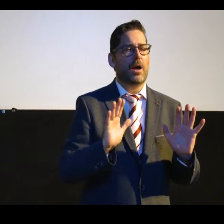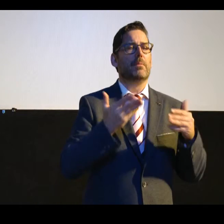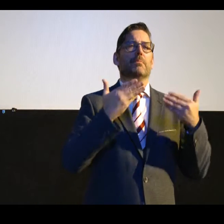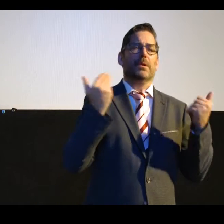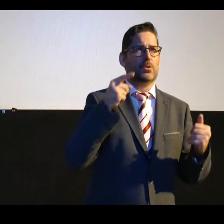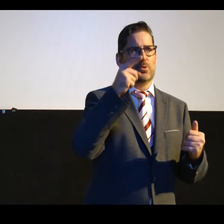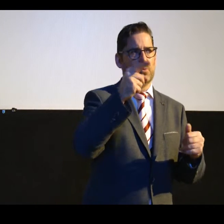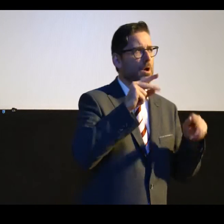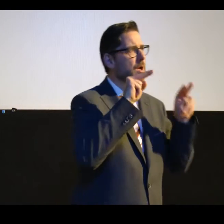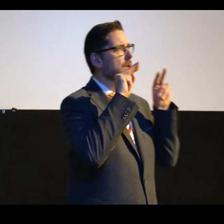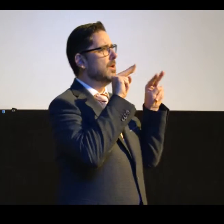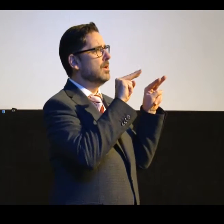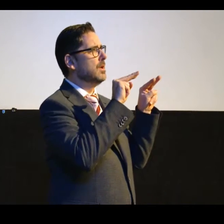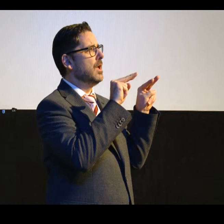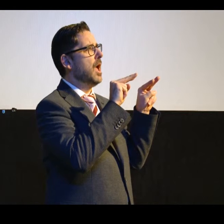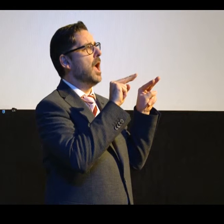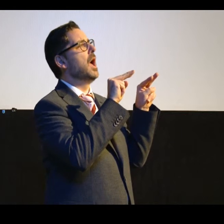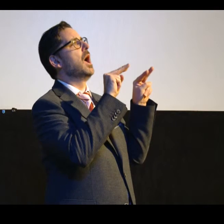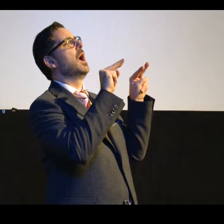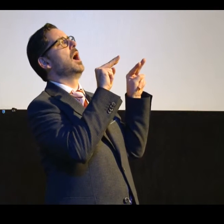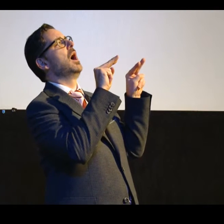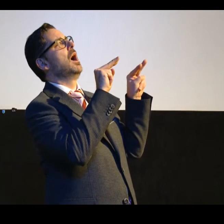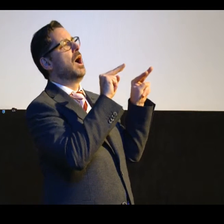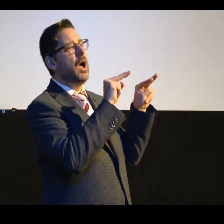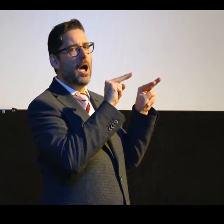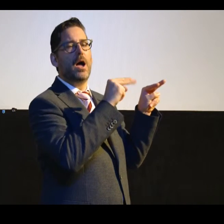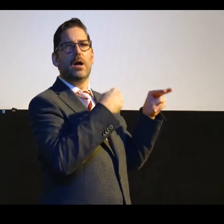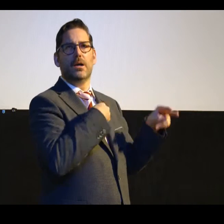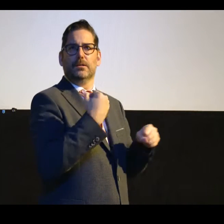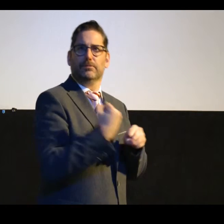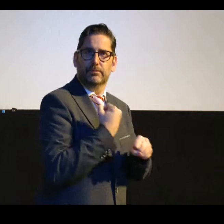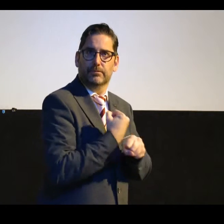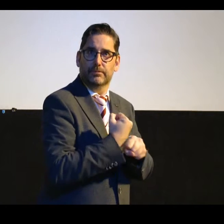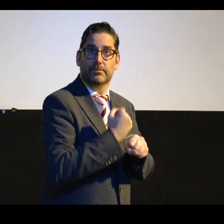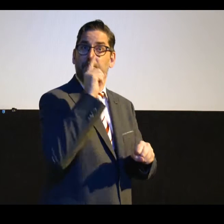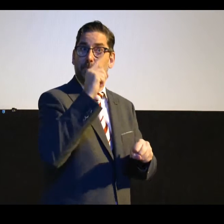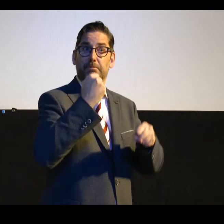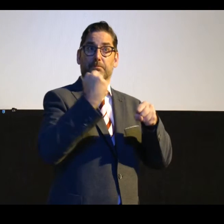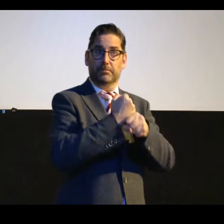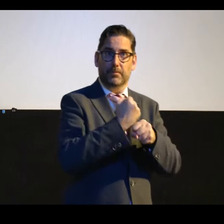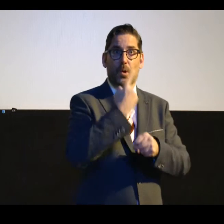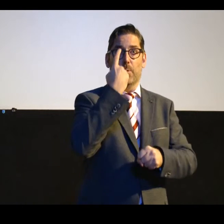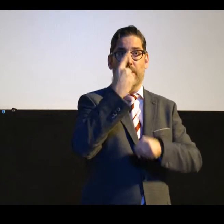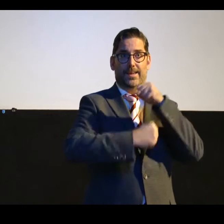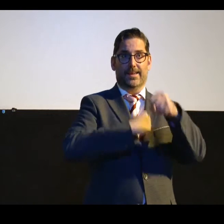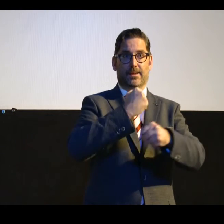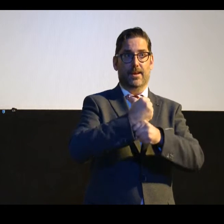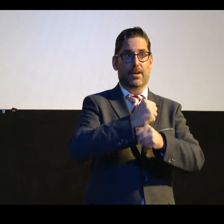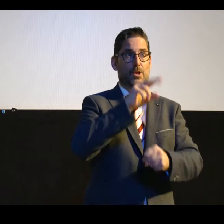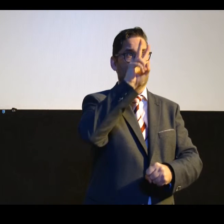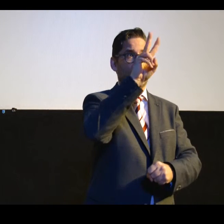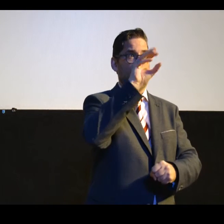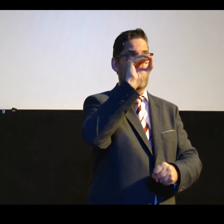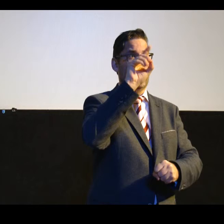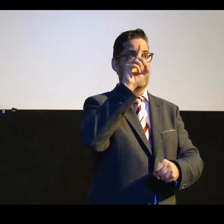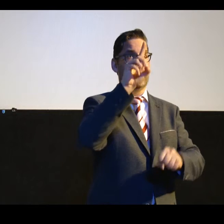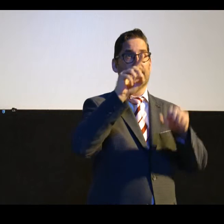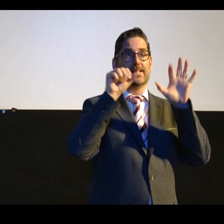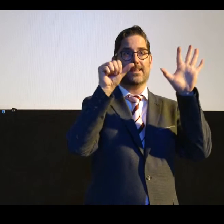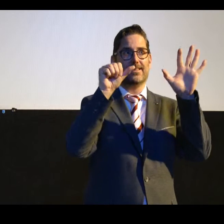Ahora, pues para tampoco extenderme demasiado, me gustaría que viesen un vídeo sobre, bueno, pues